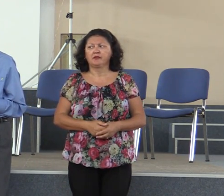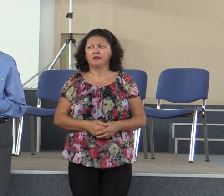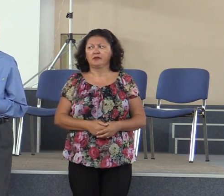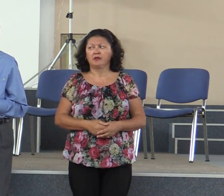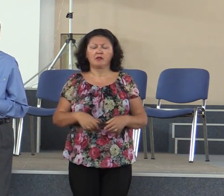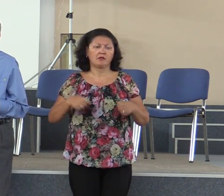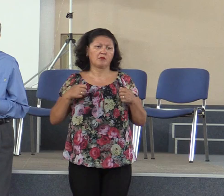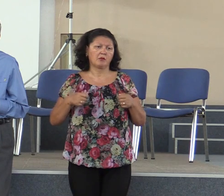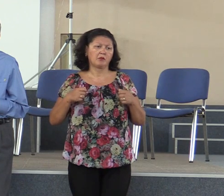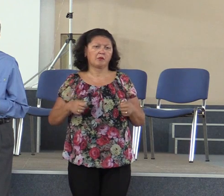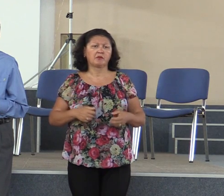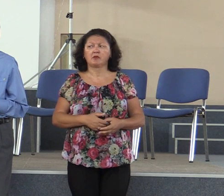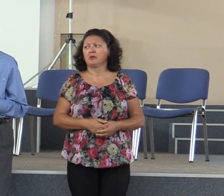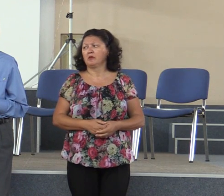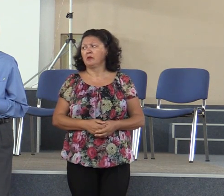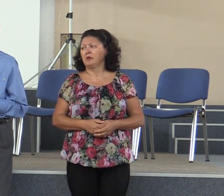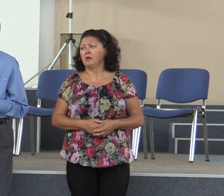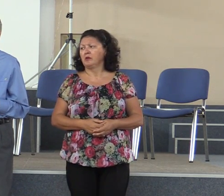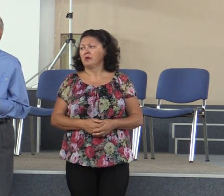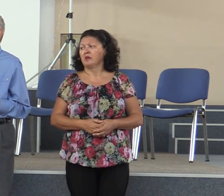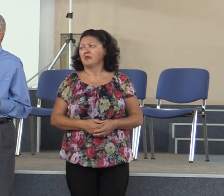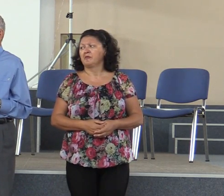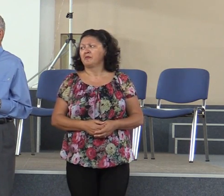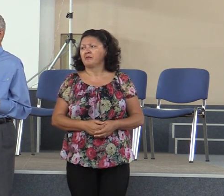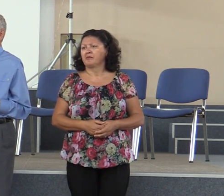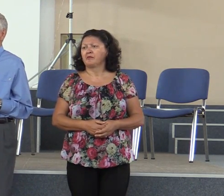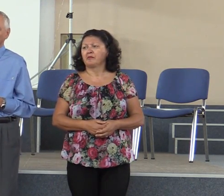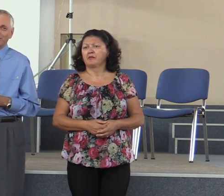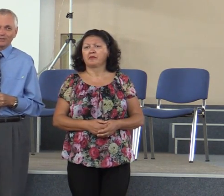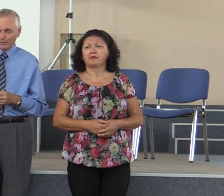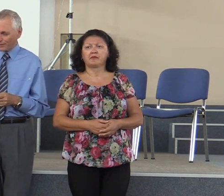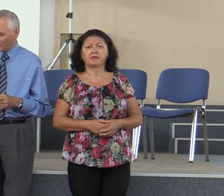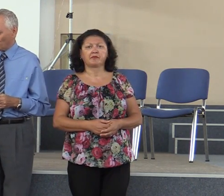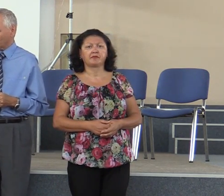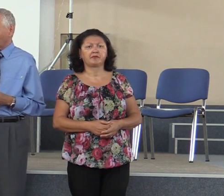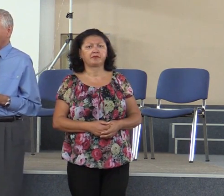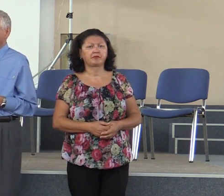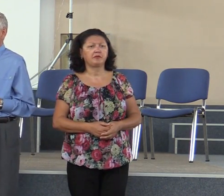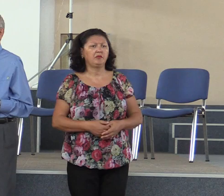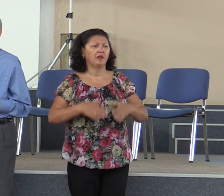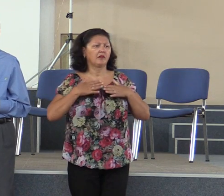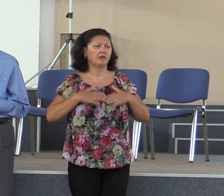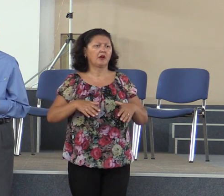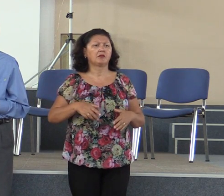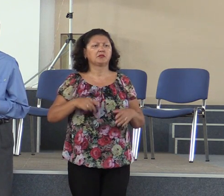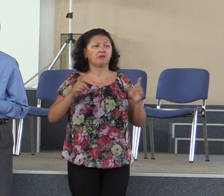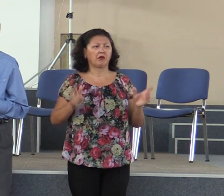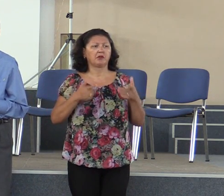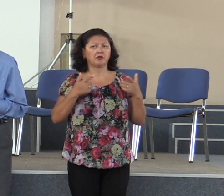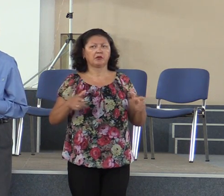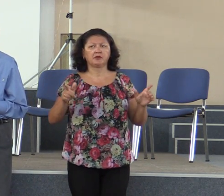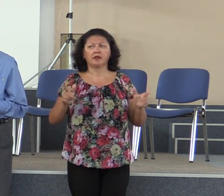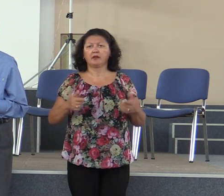Domnule. Can I sing you a song? Aș putea să vă cânt o cântare? Sing.